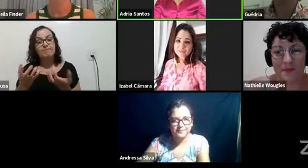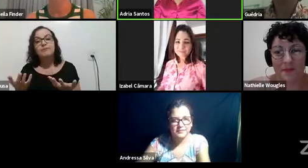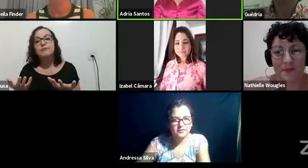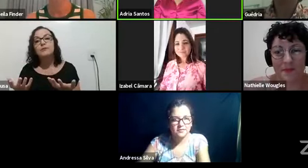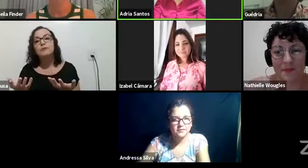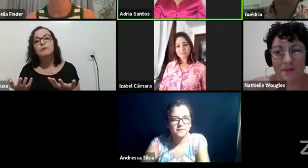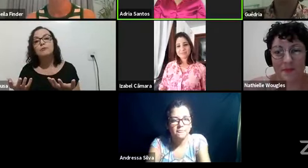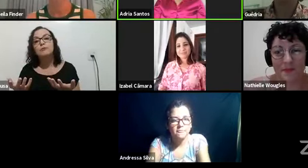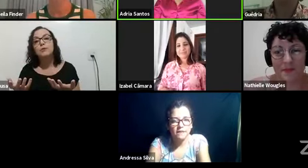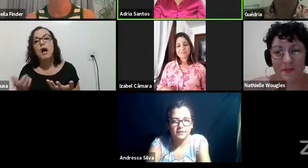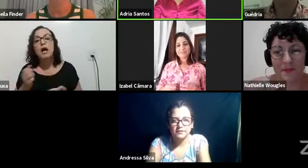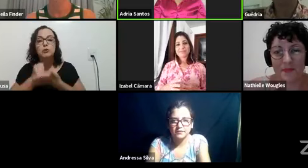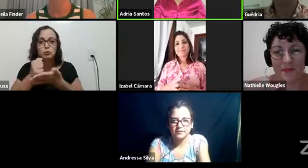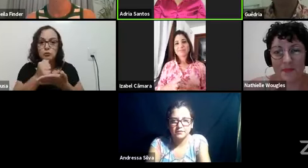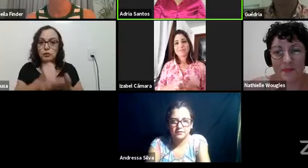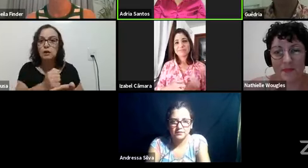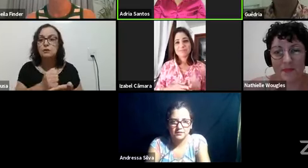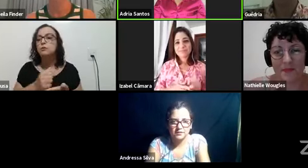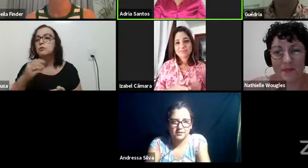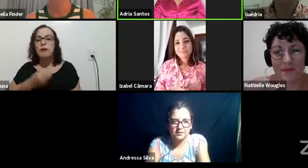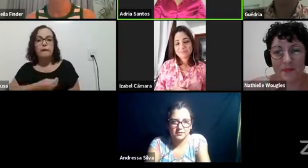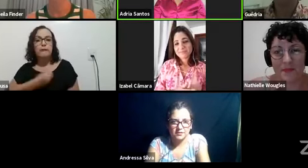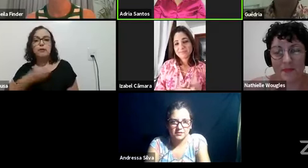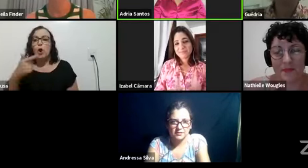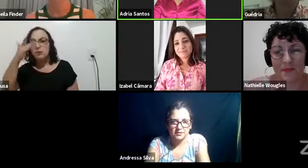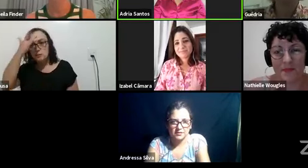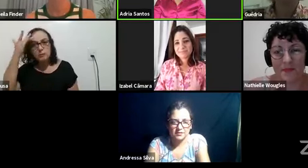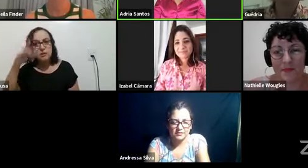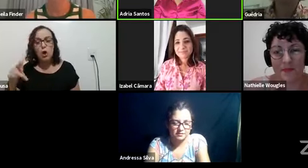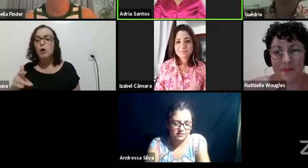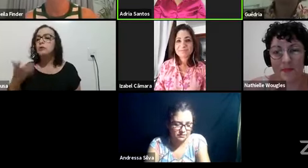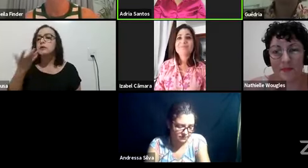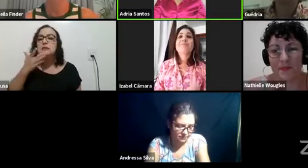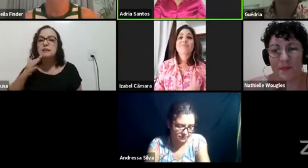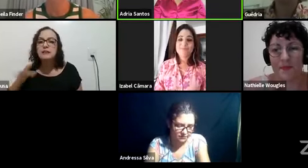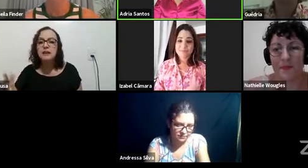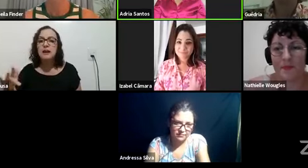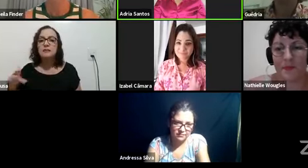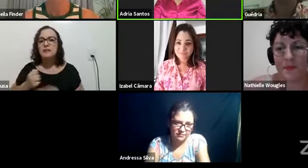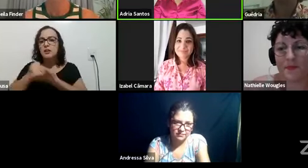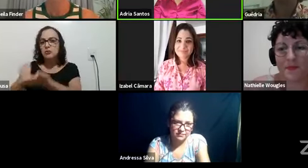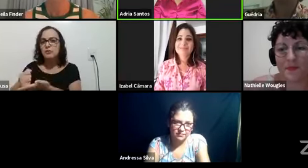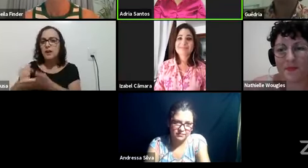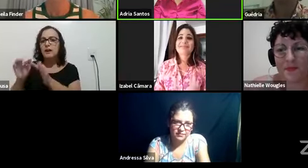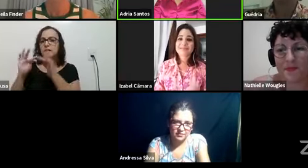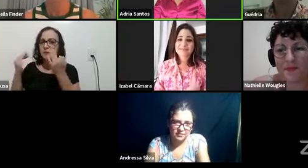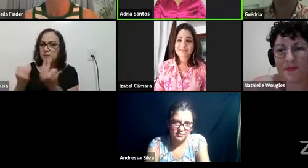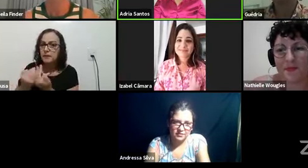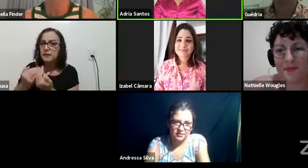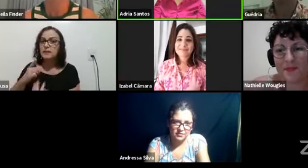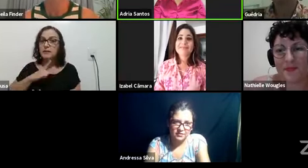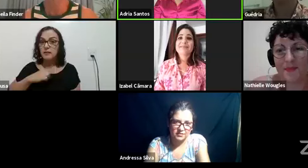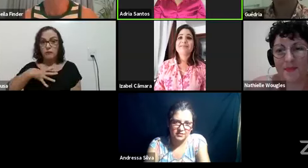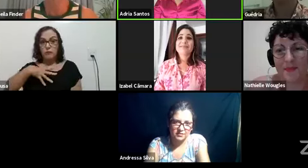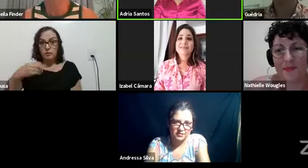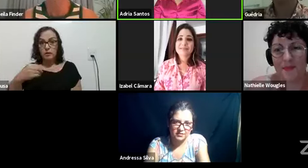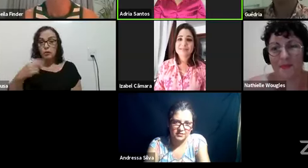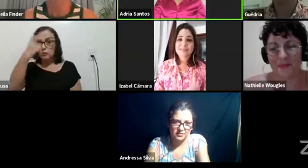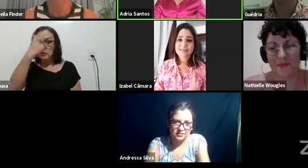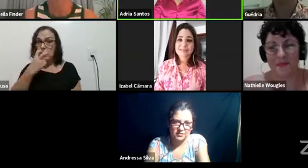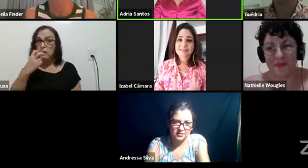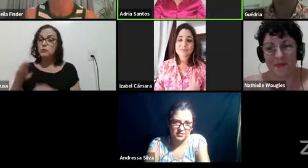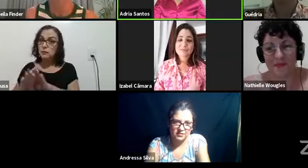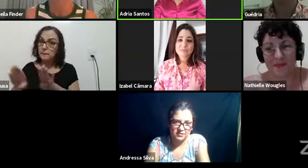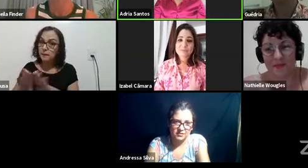tá contribuindo na vida das pessoas, das crianças, das famílias que têm filho com deficiência visual,